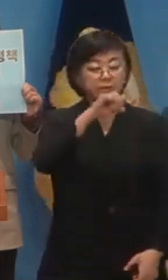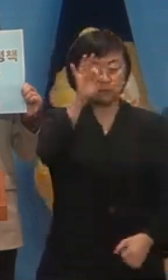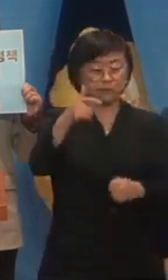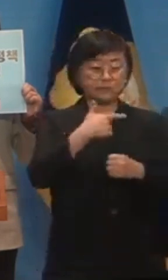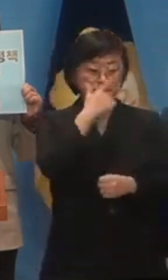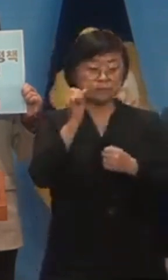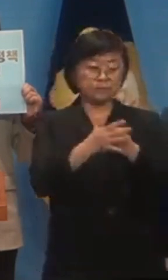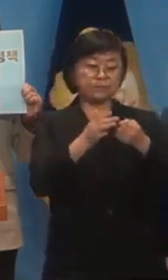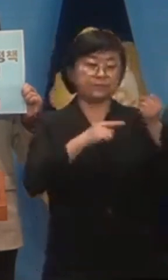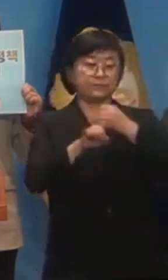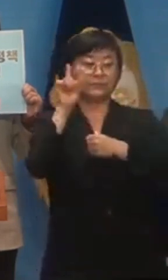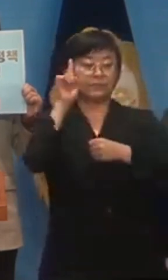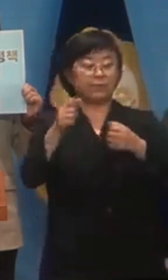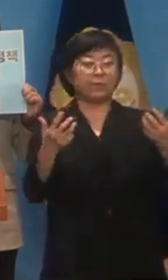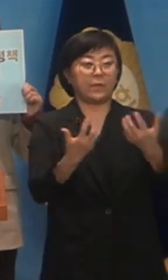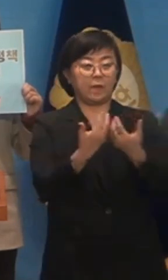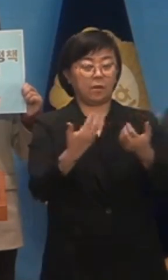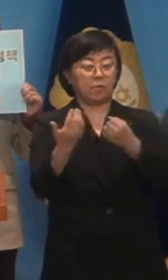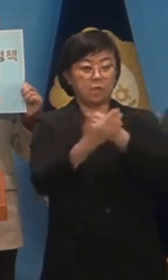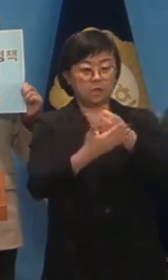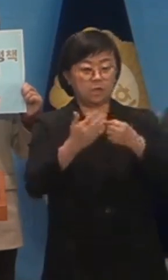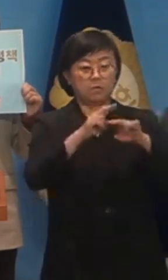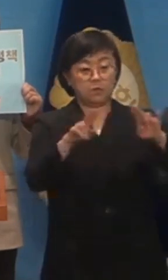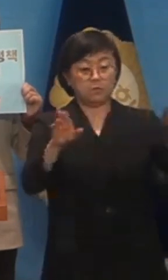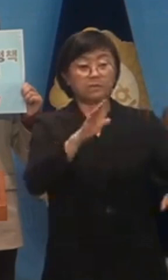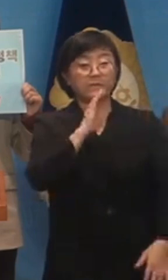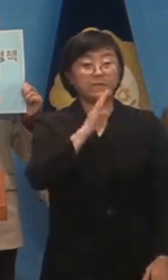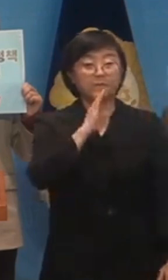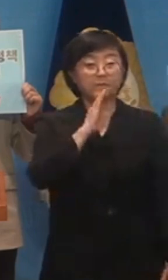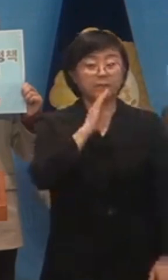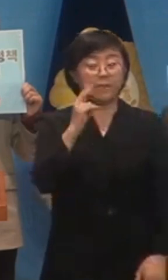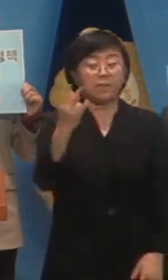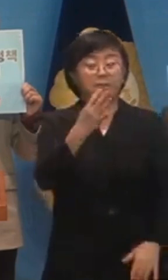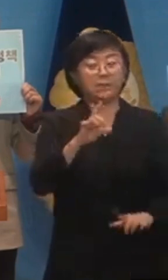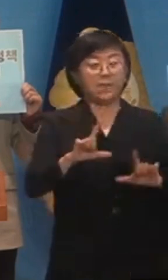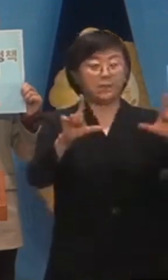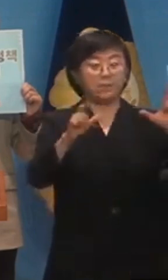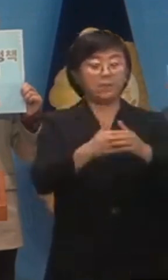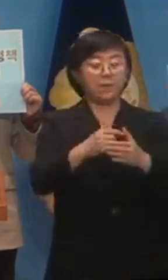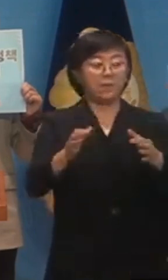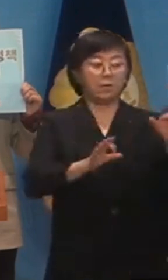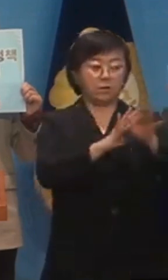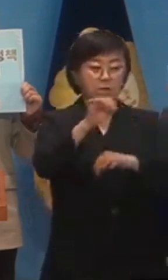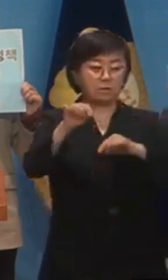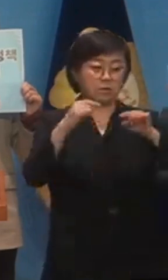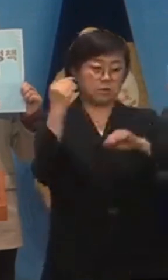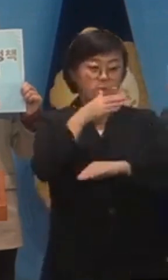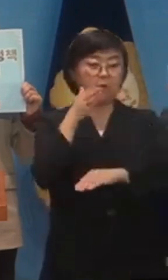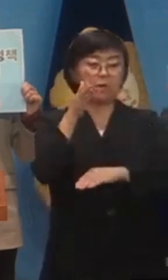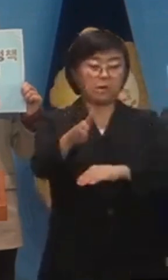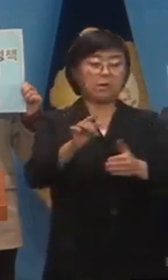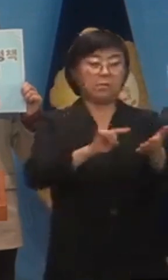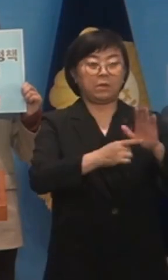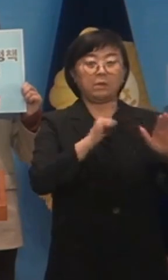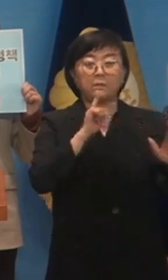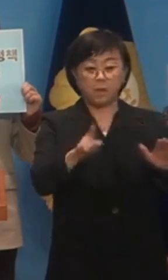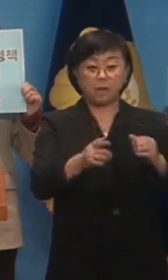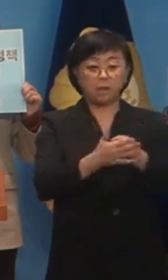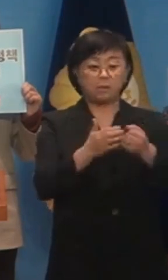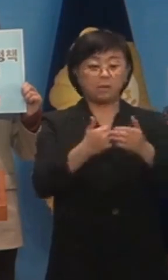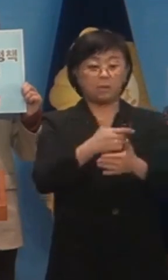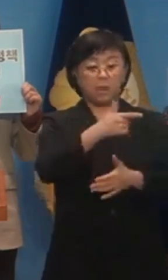부족을 사유로 내일 채용 공제를 폐지한다더니 2024년 경제정책 방향을